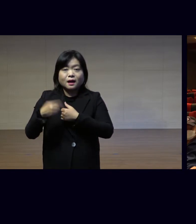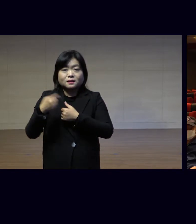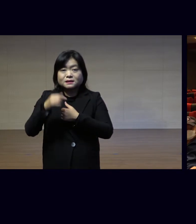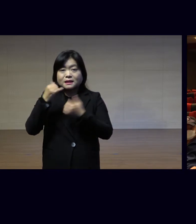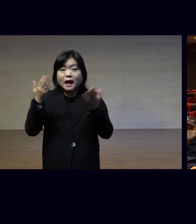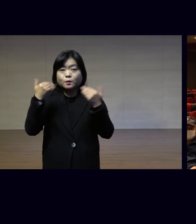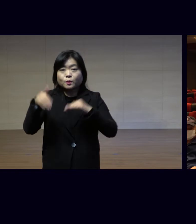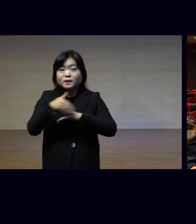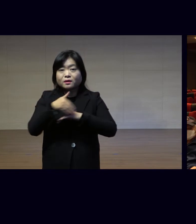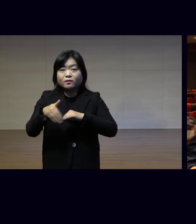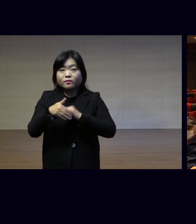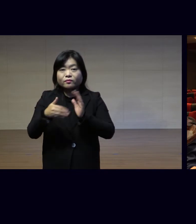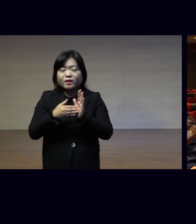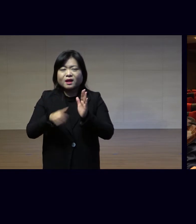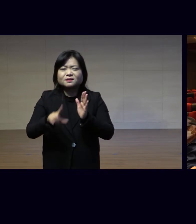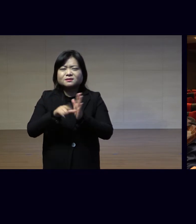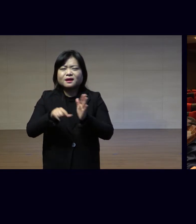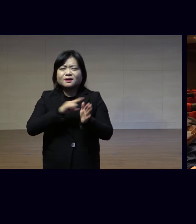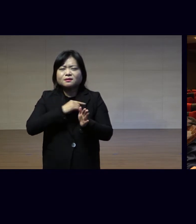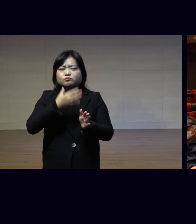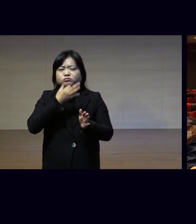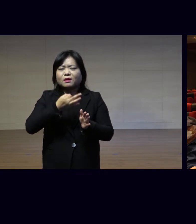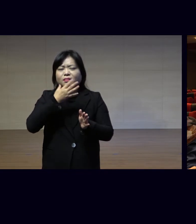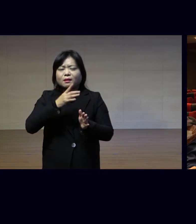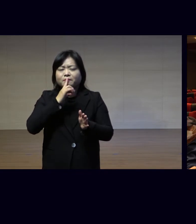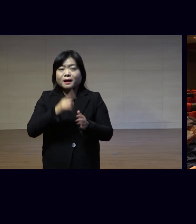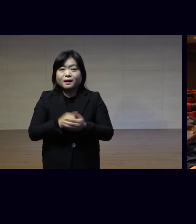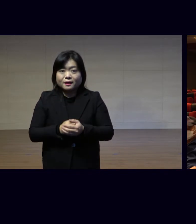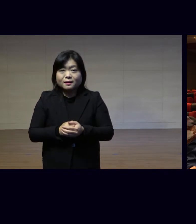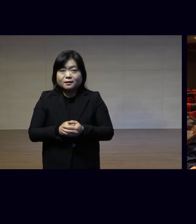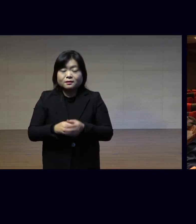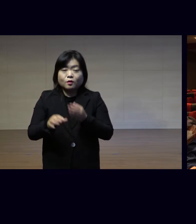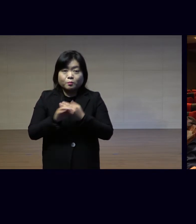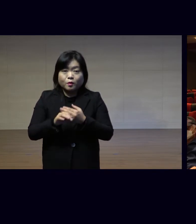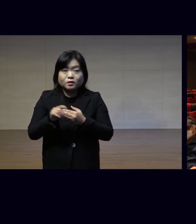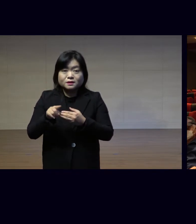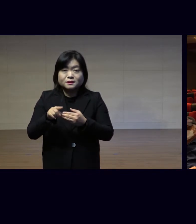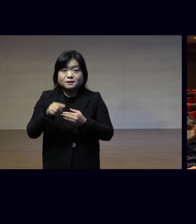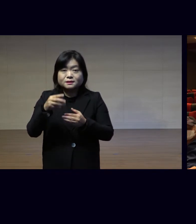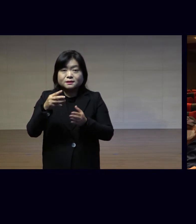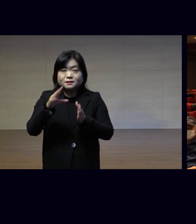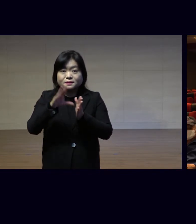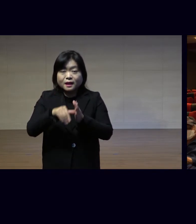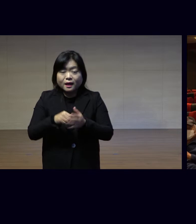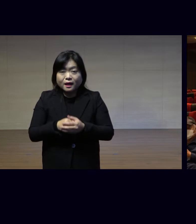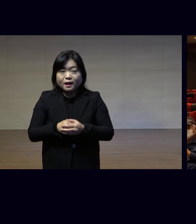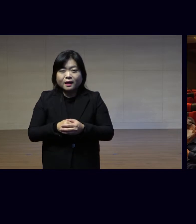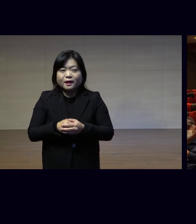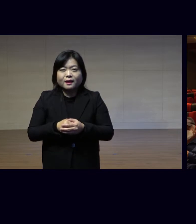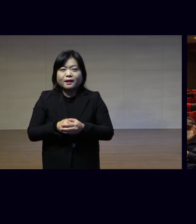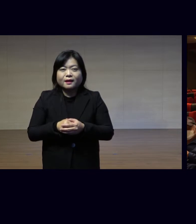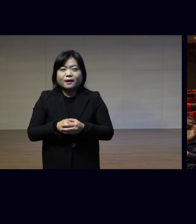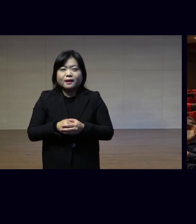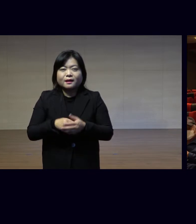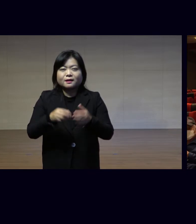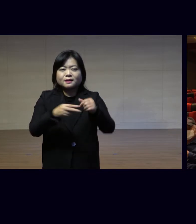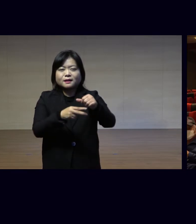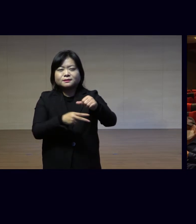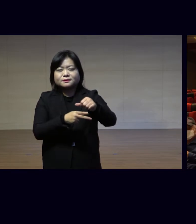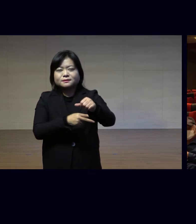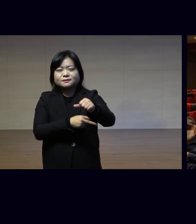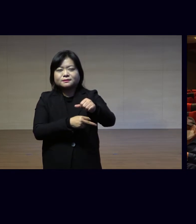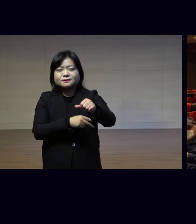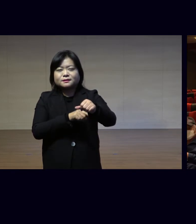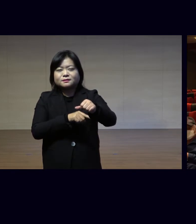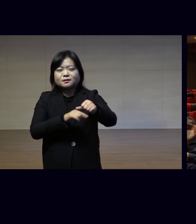그때가 가장 불행했답니다. 그럴 때 로레 강의 다리에서